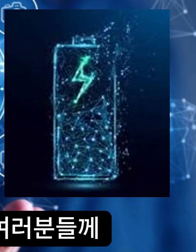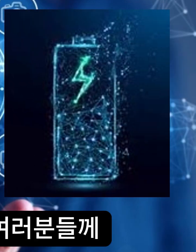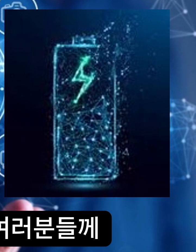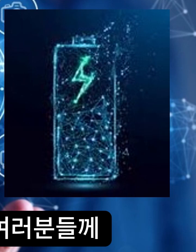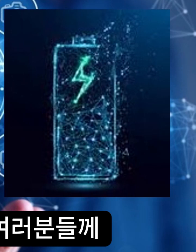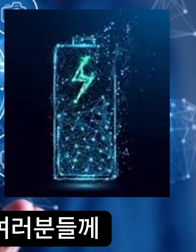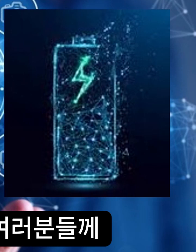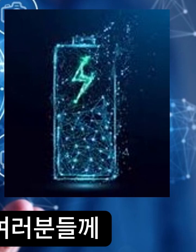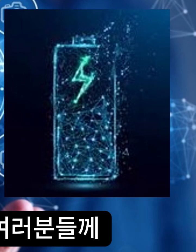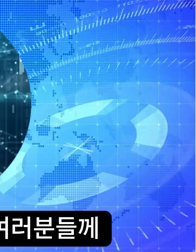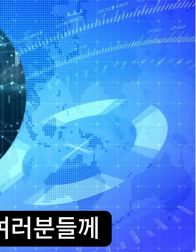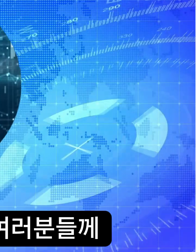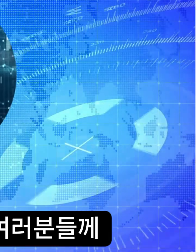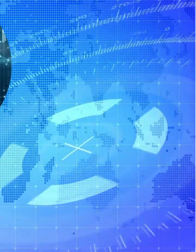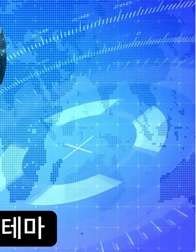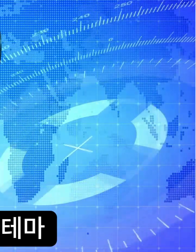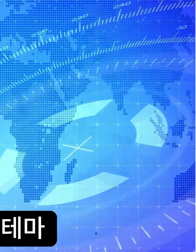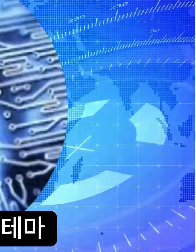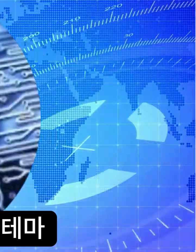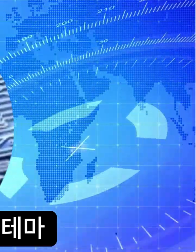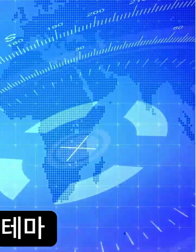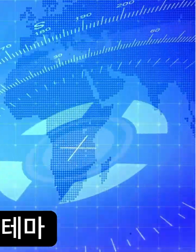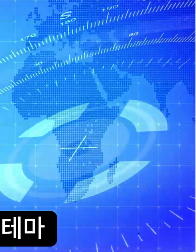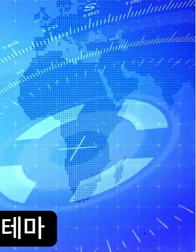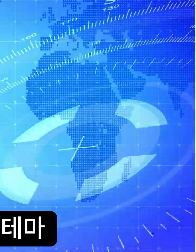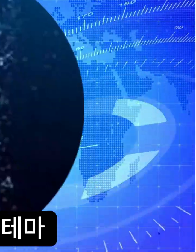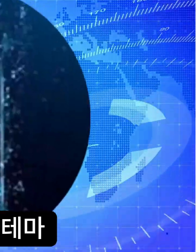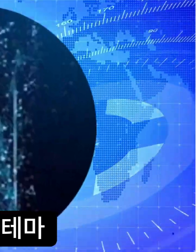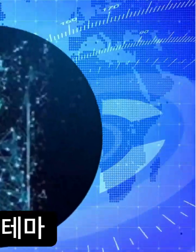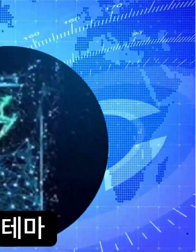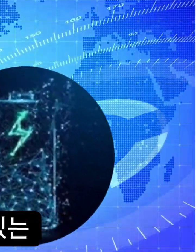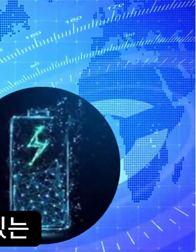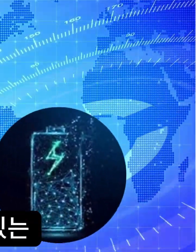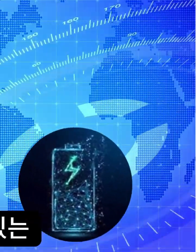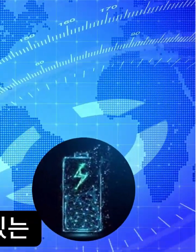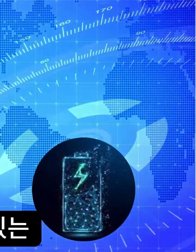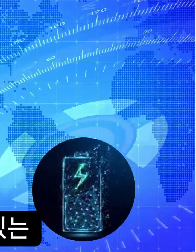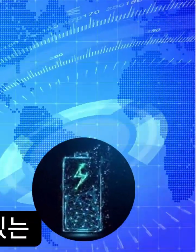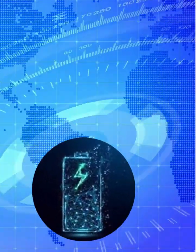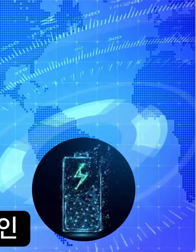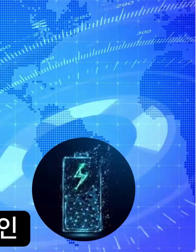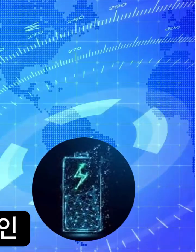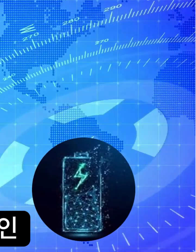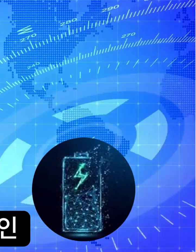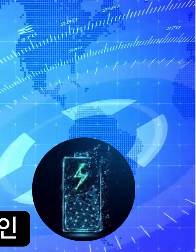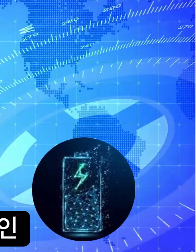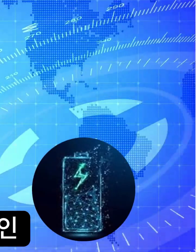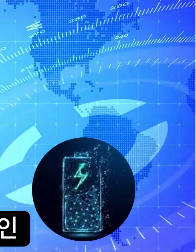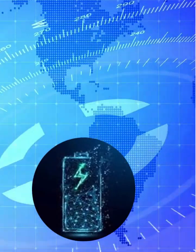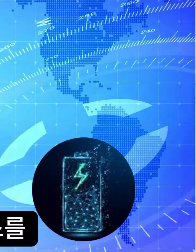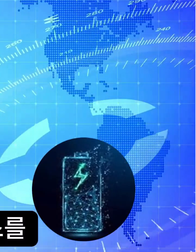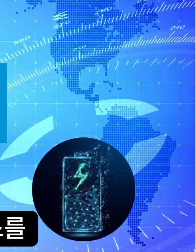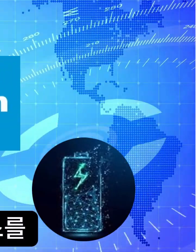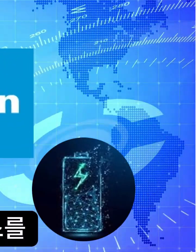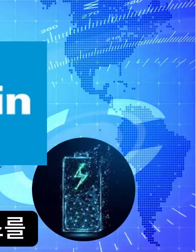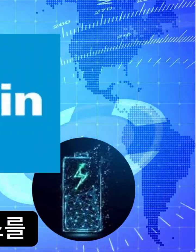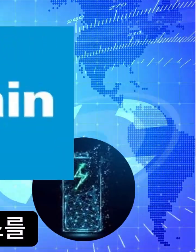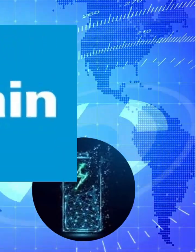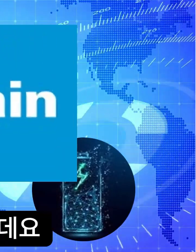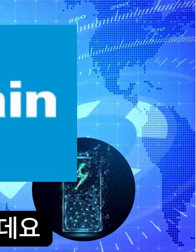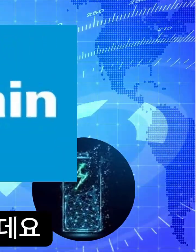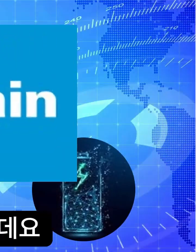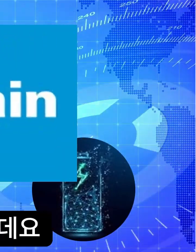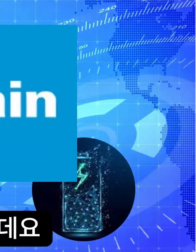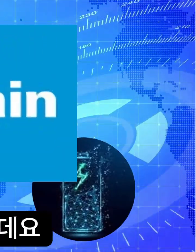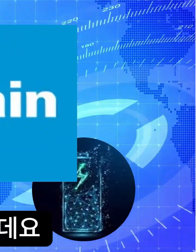있죠. 그래서 지난번 구독자 여러분들께 AI, 반도체, 배터리 테마 모두 관련되어 있는 국내 주식 종목인 솔브레인